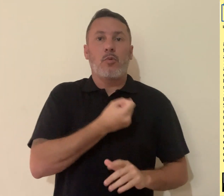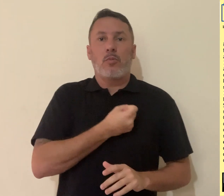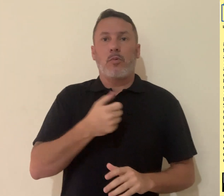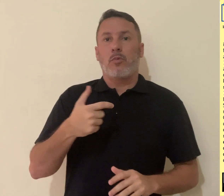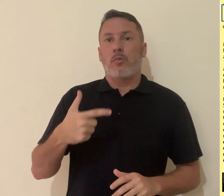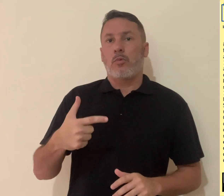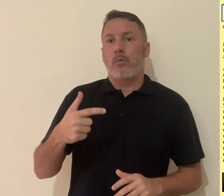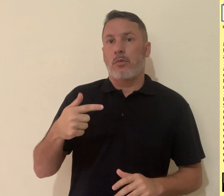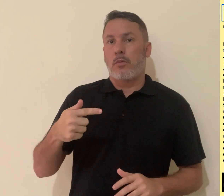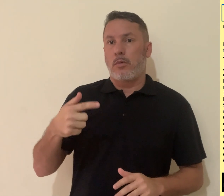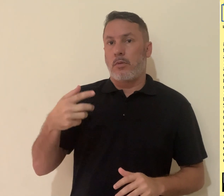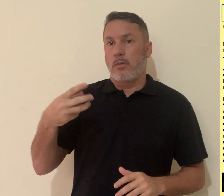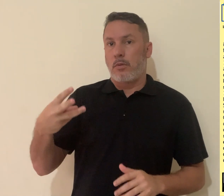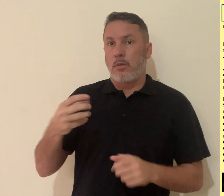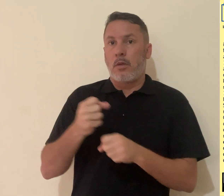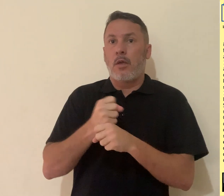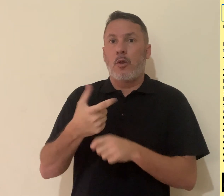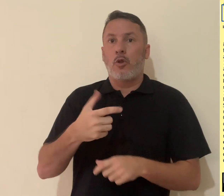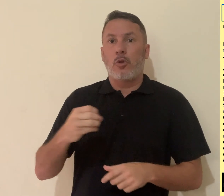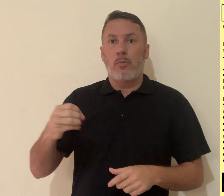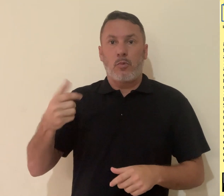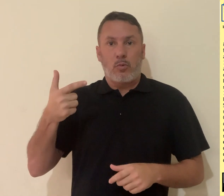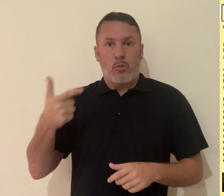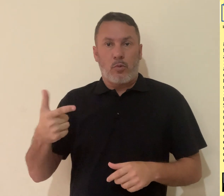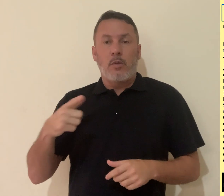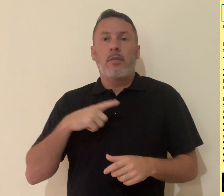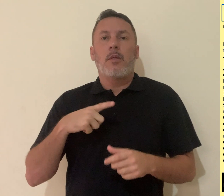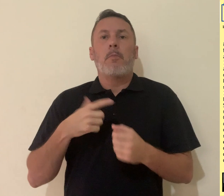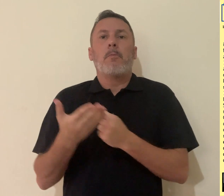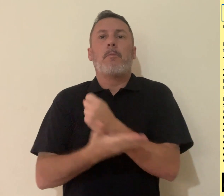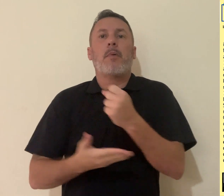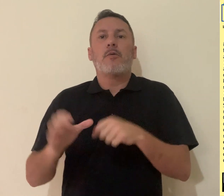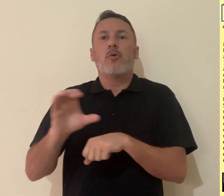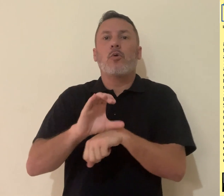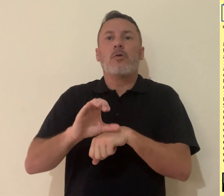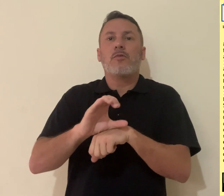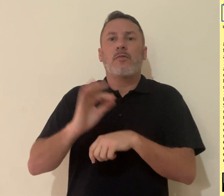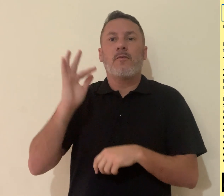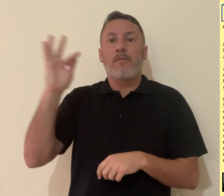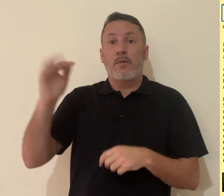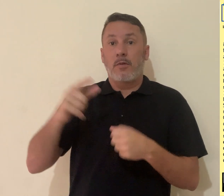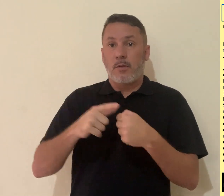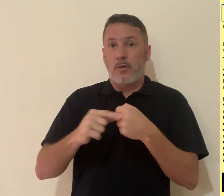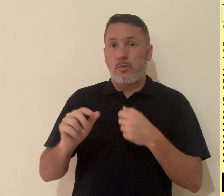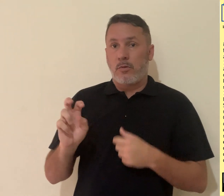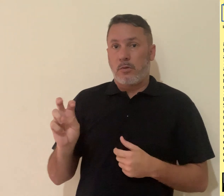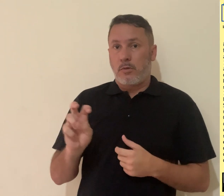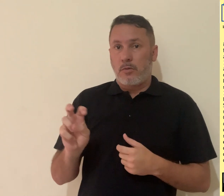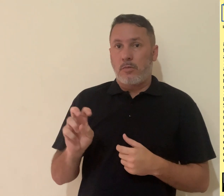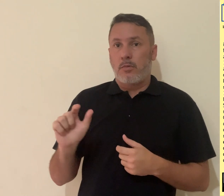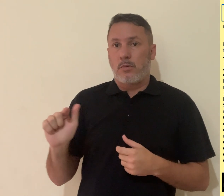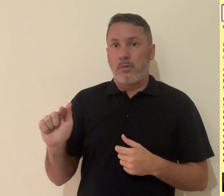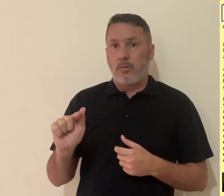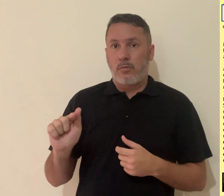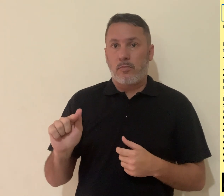273 de 2002 com fundamento na constituição da república artigos 5º e 7º